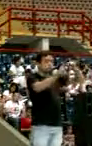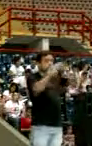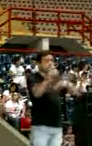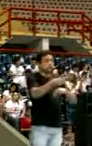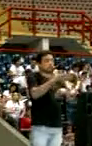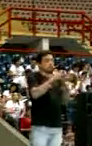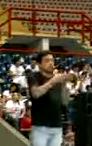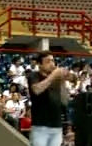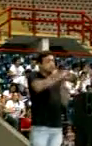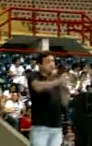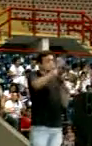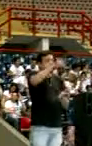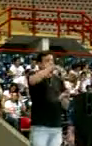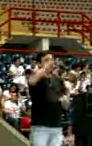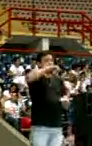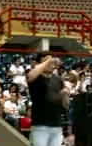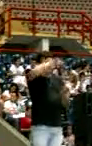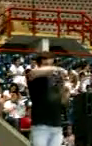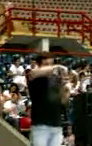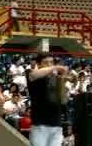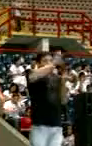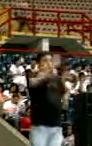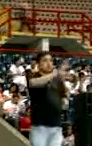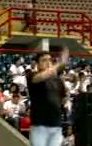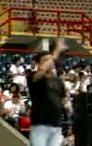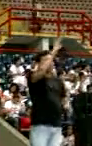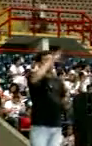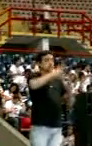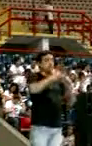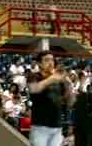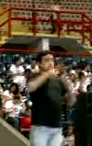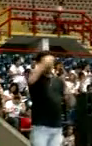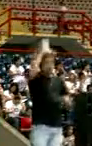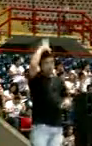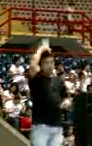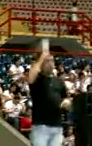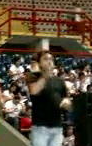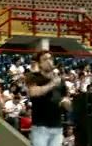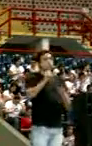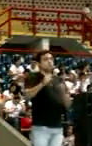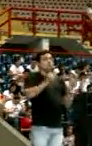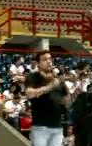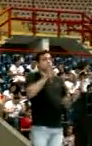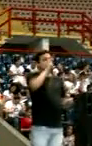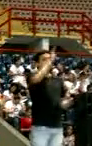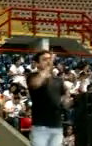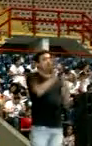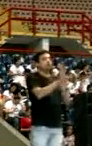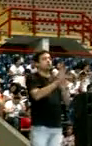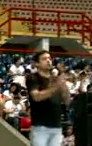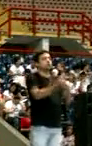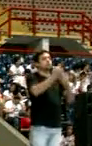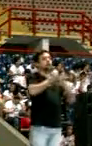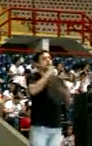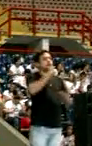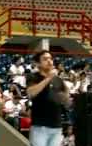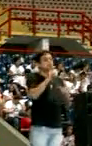começar a centralização na Europa. O rei vai ganhar força. Com o auxílio de quem?